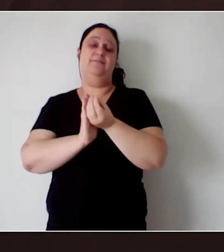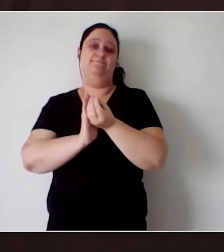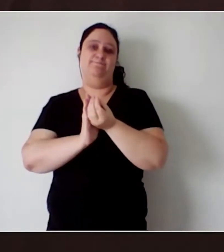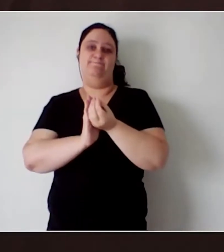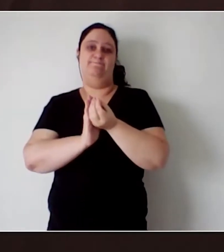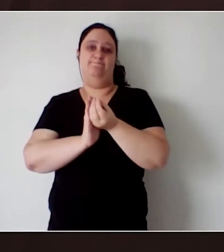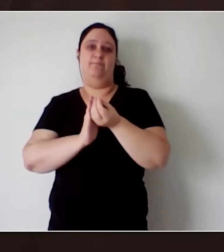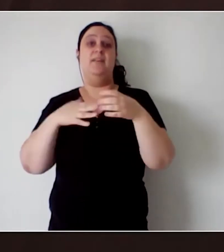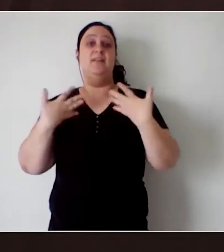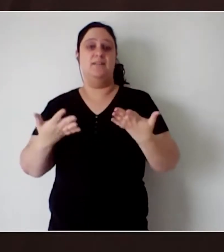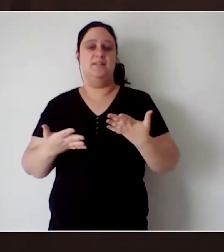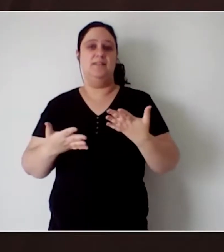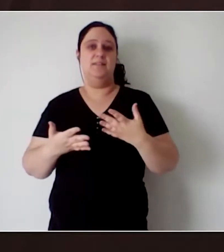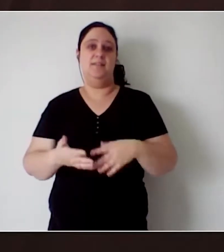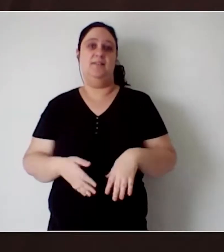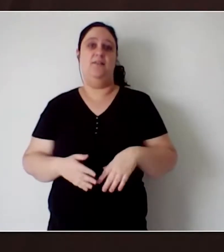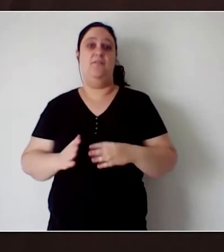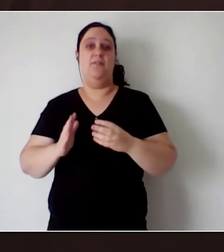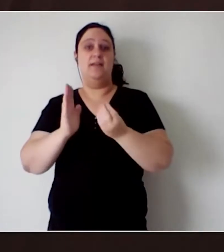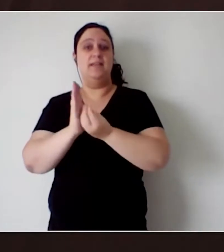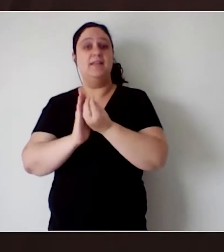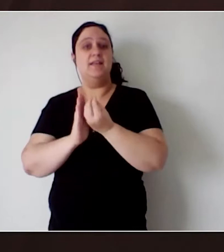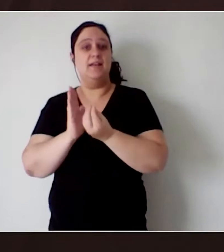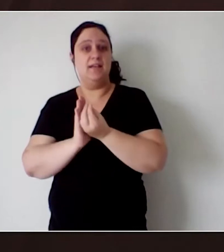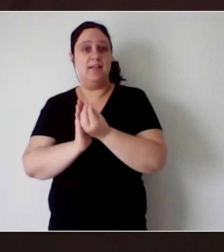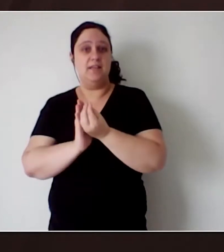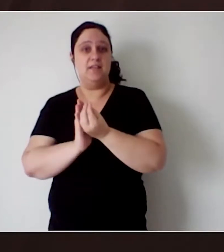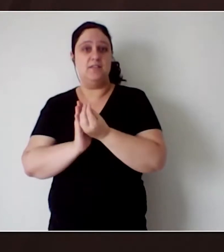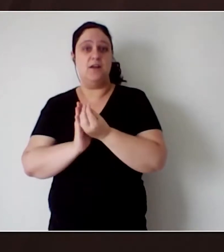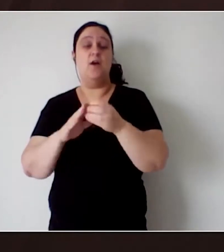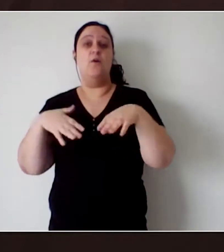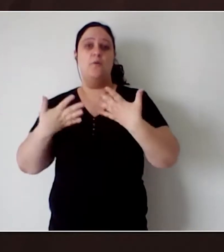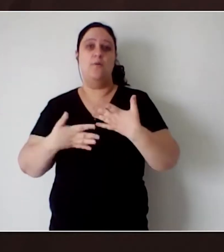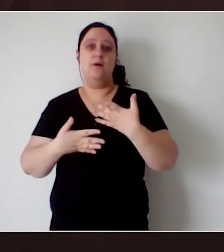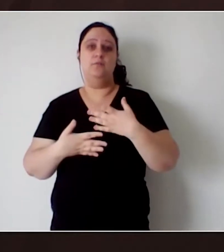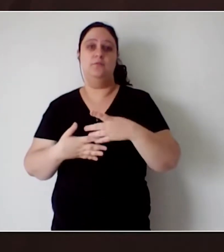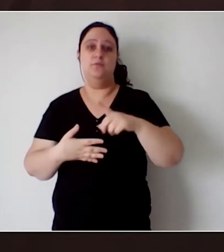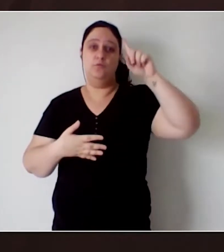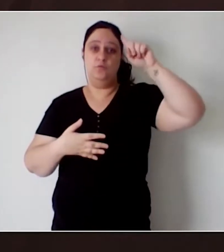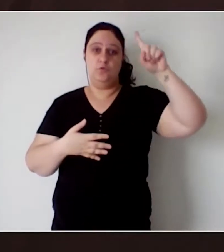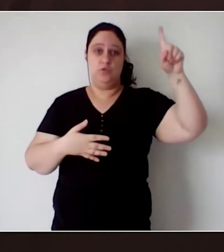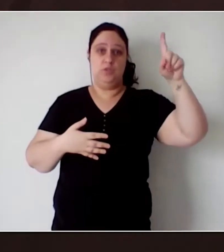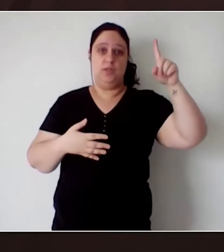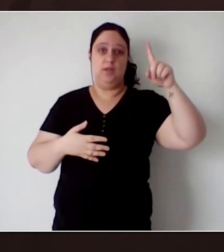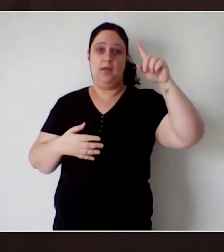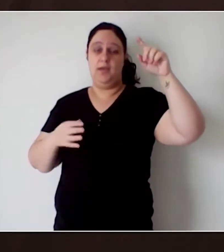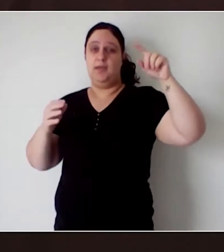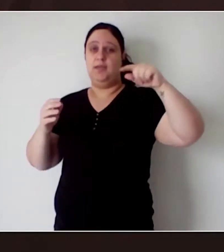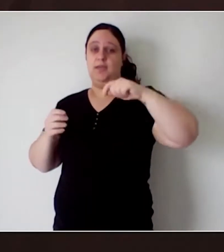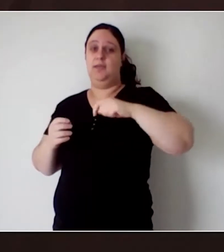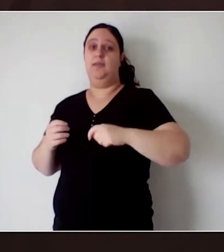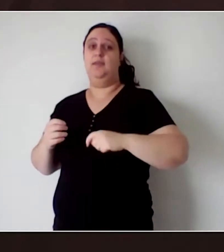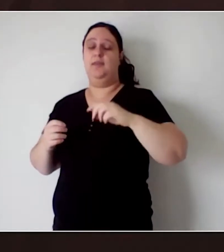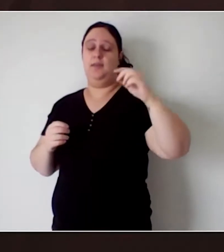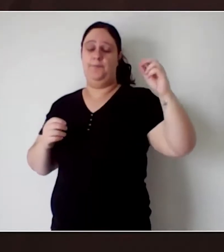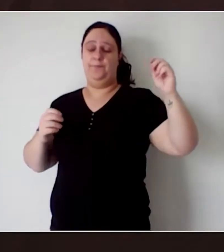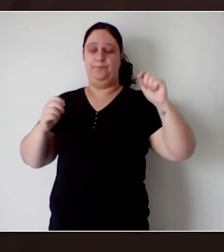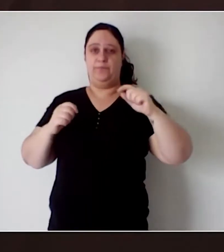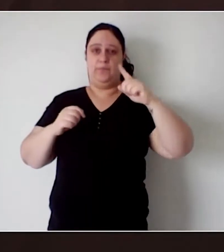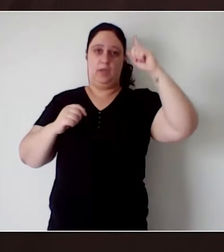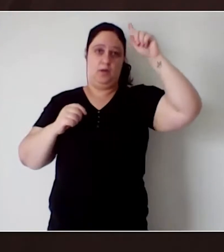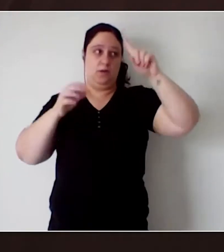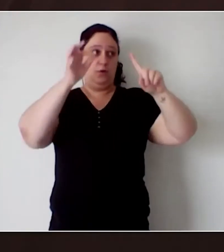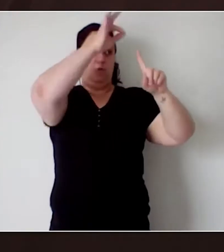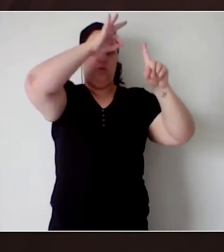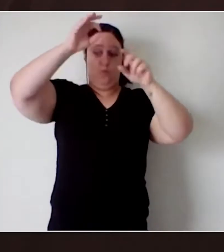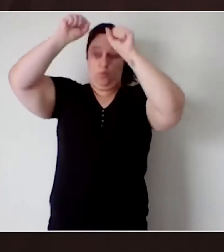de Pentecostes, e a partir de então, como a igreja dá